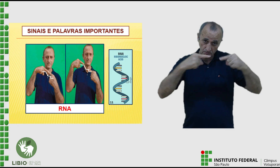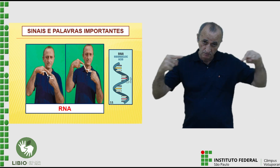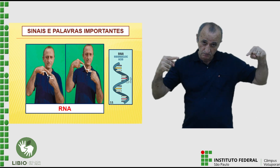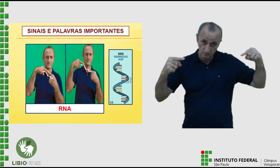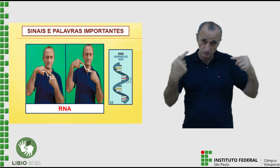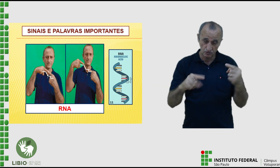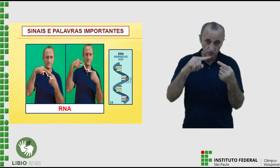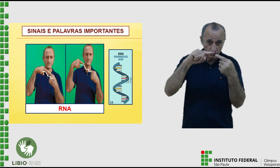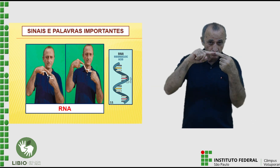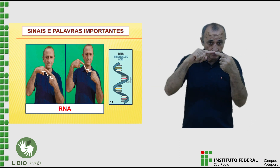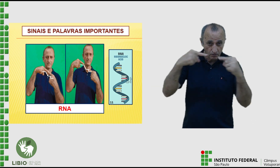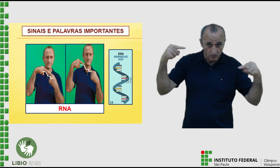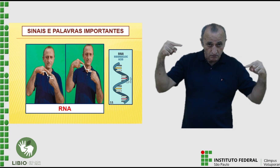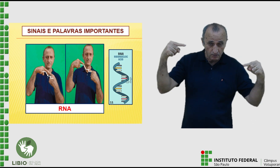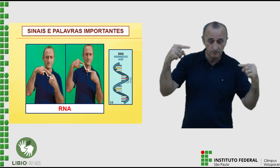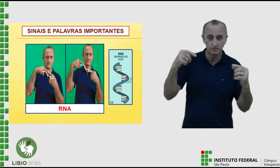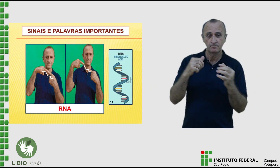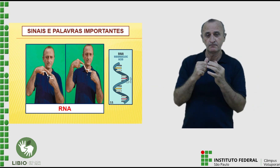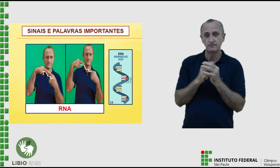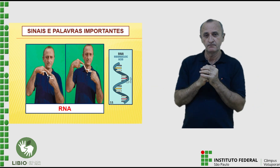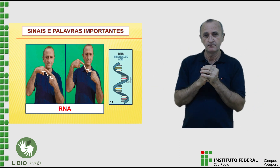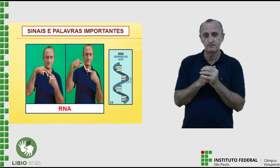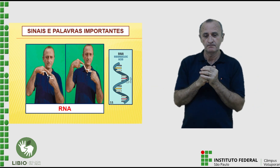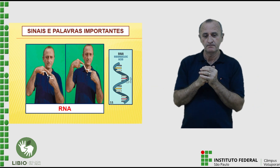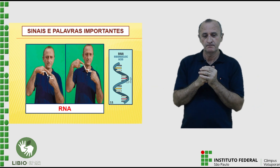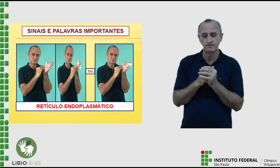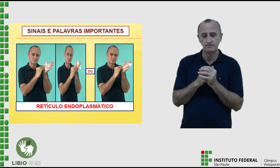RNA, RNA.